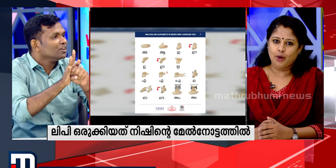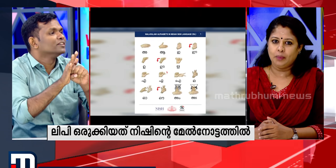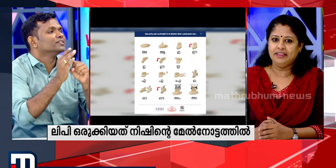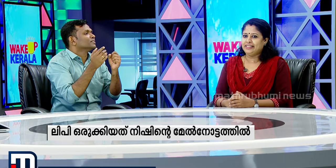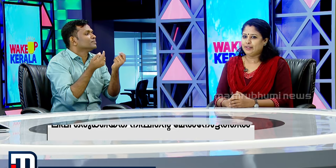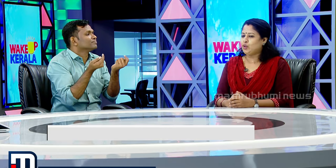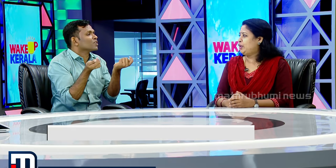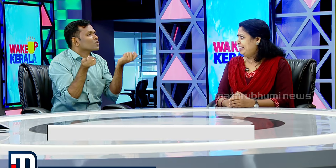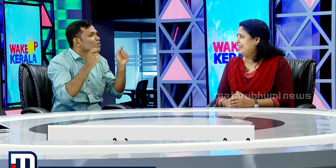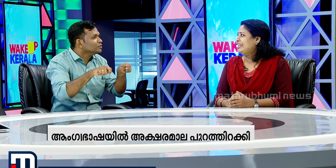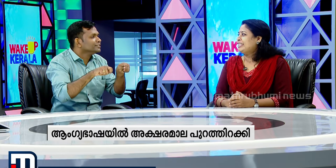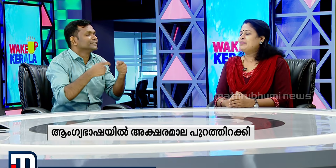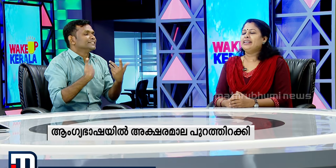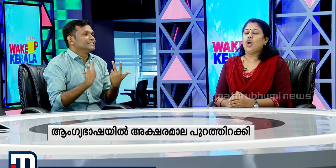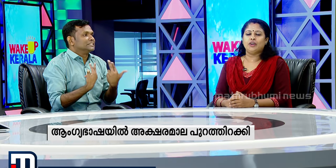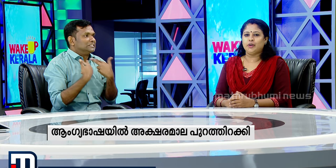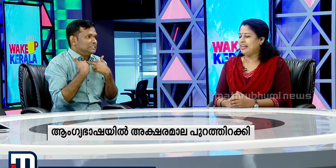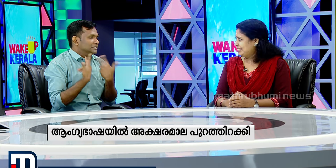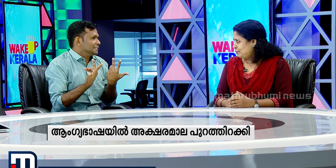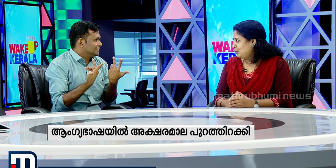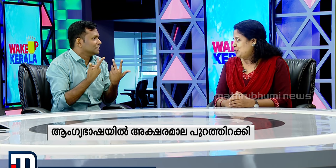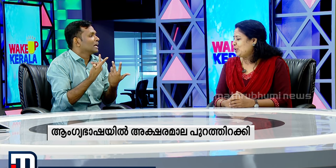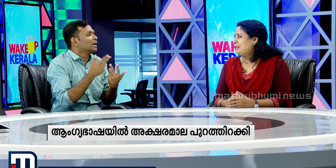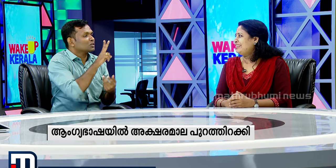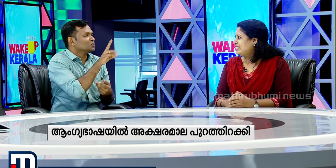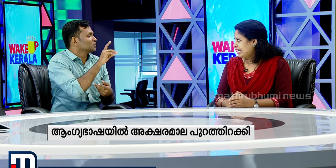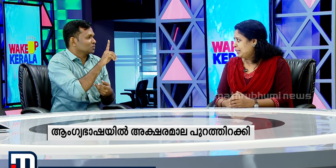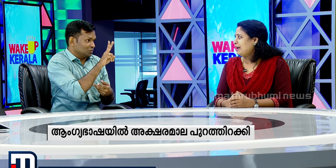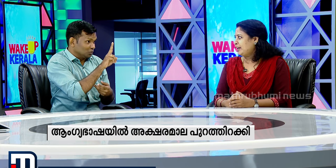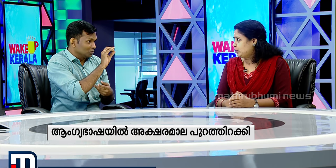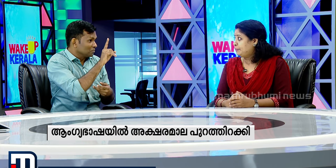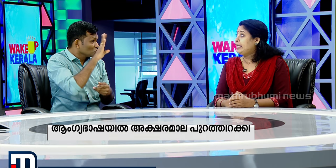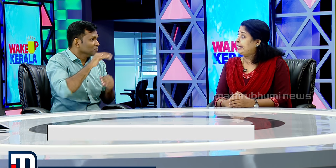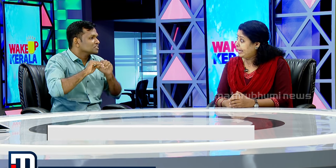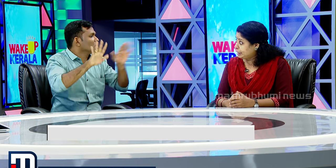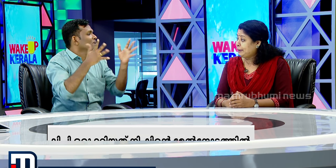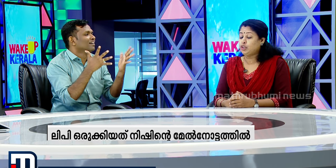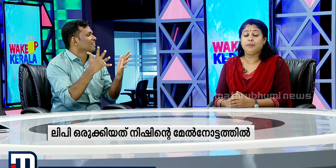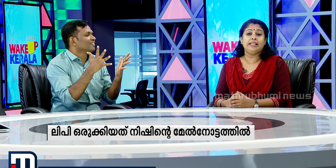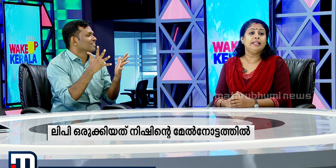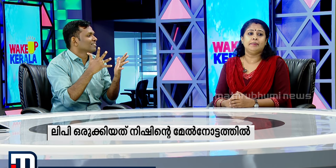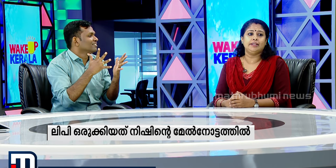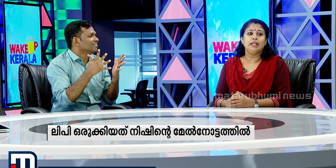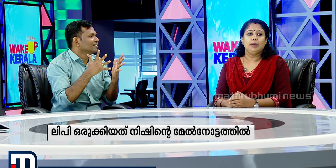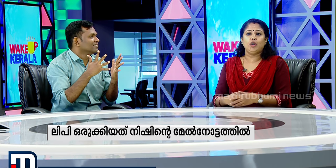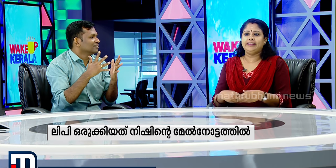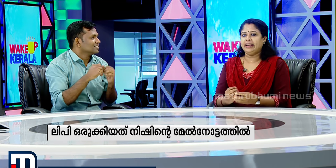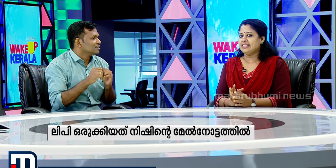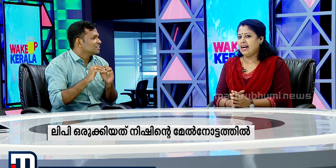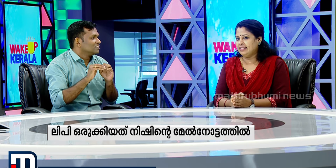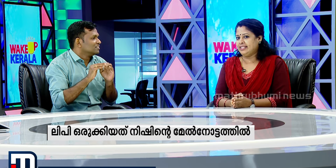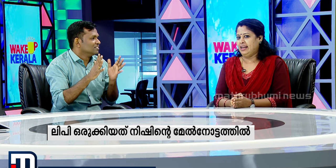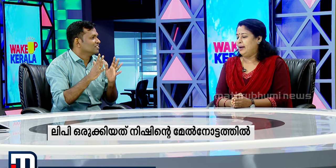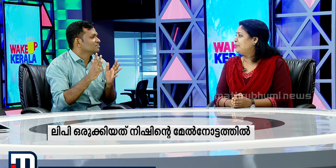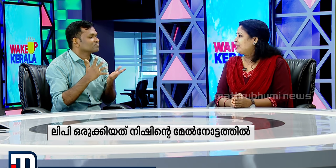കോവിഡിന്റെ ഒരു പ്രോബ്ലം വന്നതുകൊണ്ട് നമുക്ക് ലോക്ക്ഡൗൺ ഒക്കെ സംഭവിച്ചു അപ്പോൾ എന്ത് ചെയ്യണം അങ്ങനെയൊന്നും പിന്നെ 2019 ൽ നമുക്ക് ഇത്